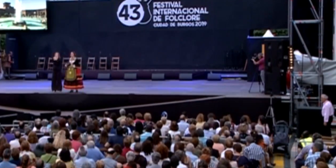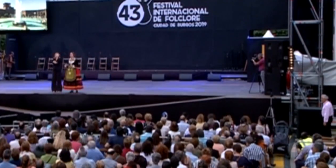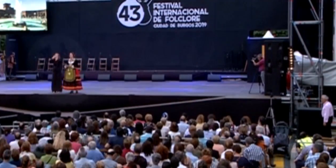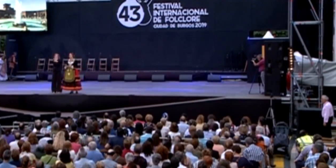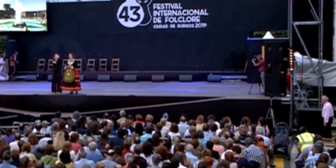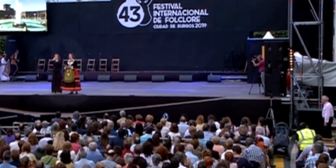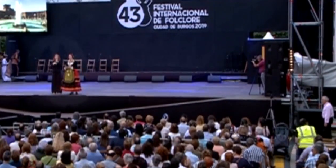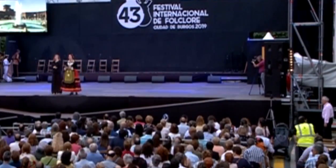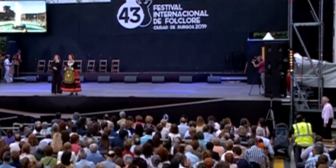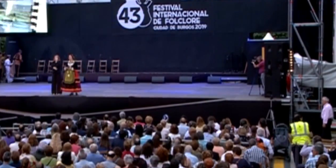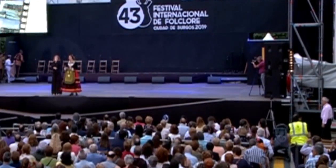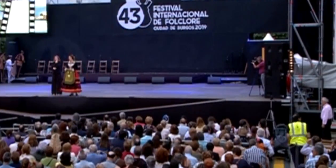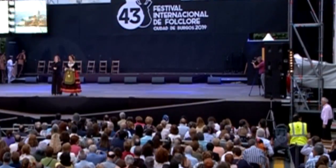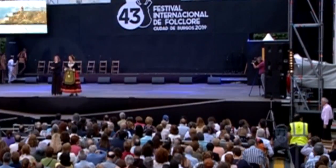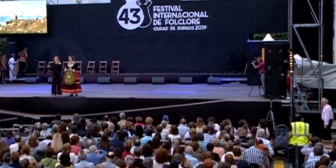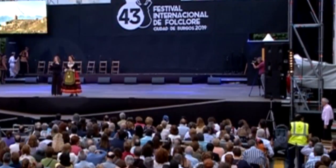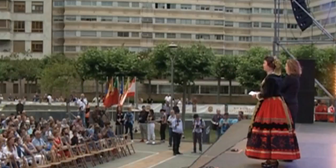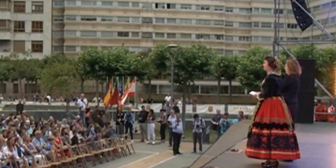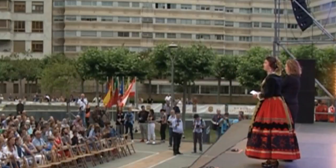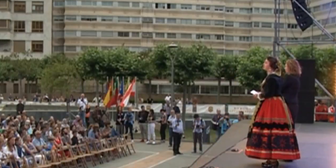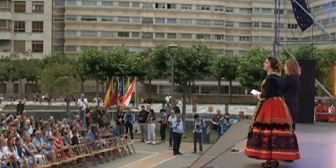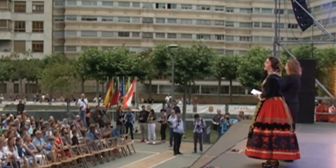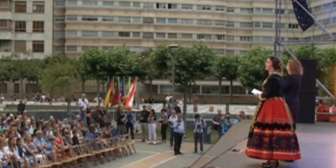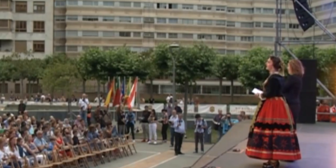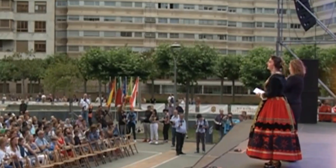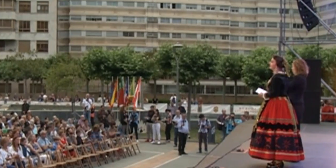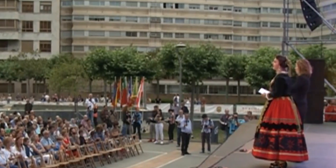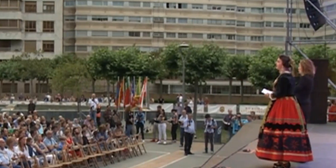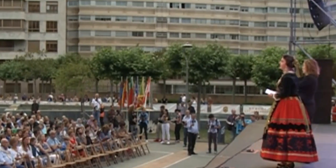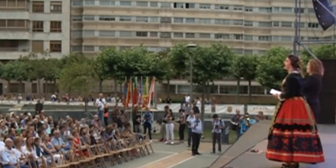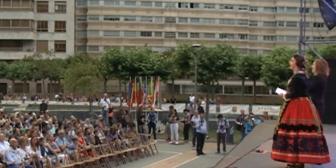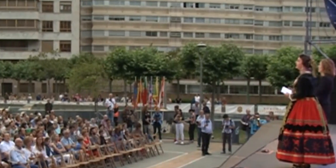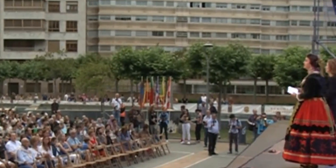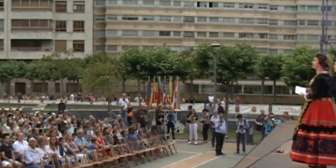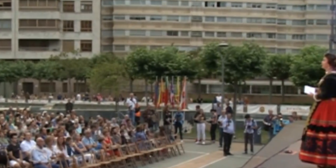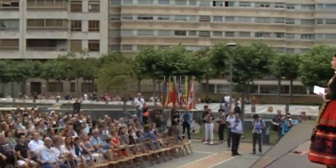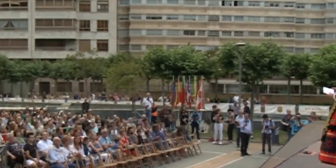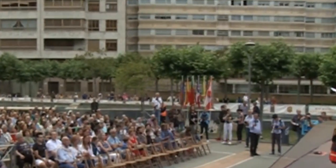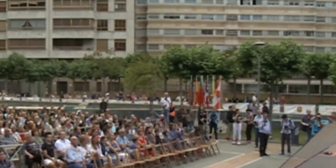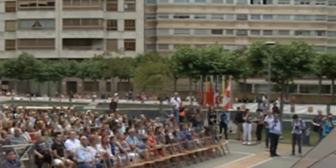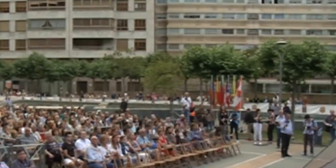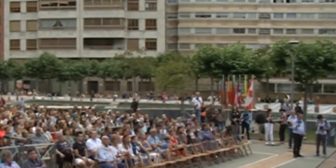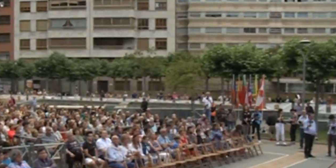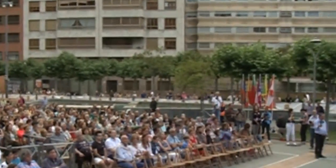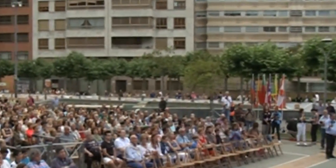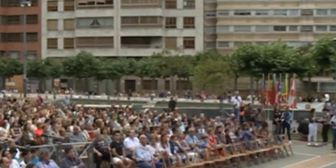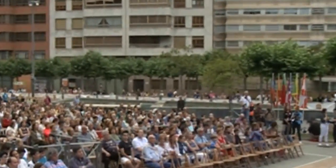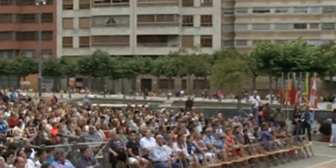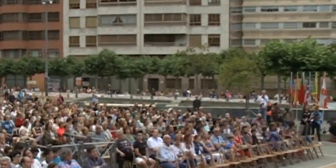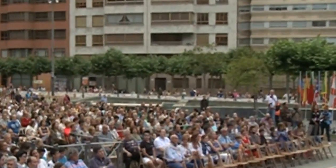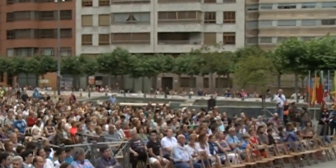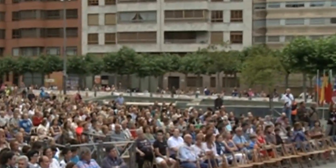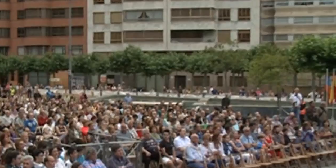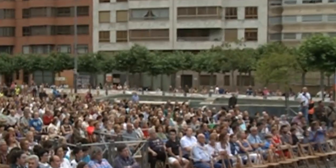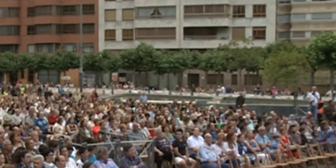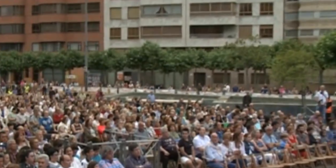un país lleno de misterios que incluso su fundación lo atribuyen a la leyenda, al nieto de Noé. Como saben ustedes, la